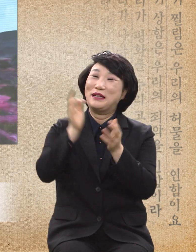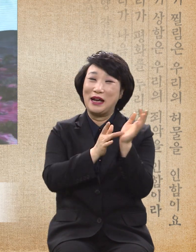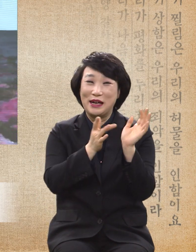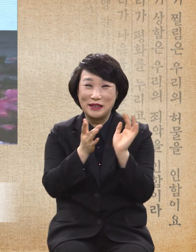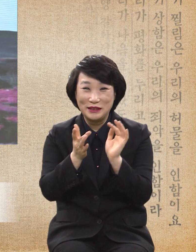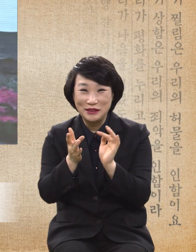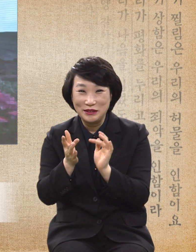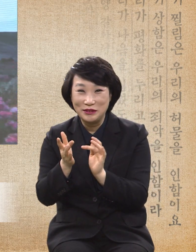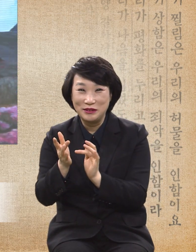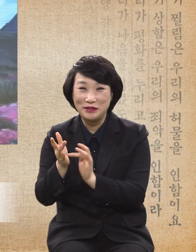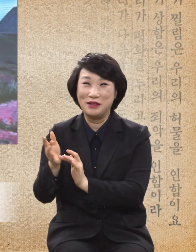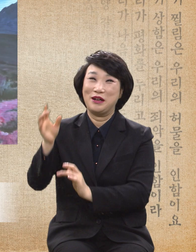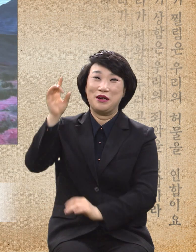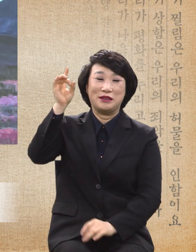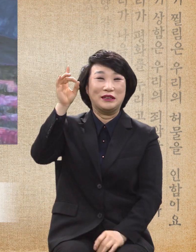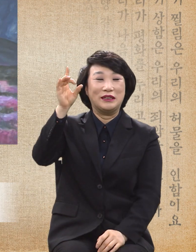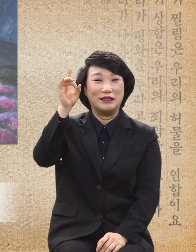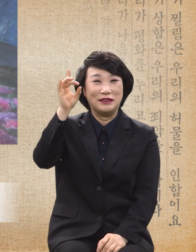예수